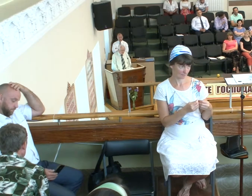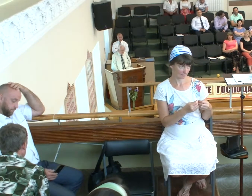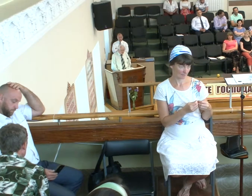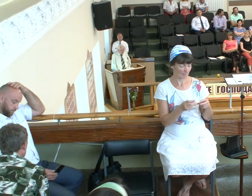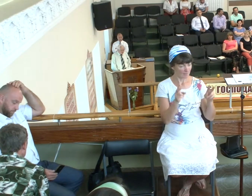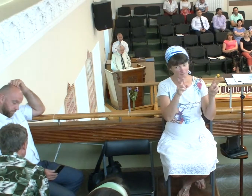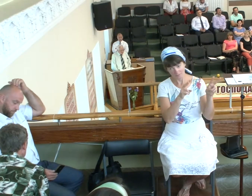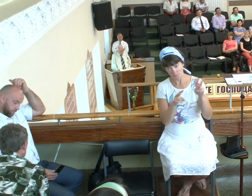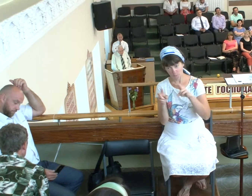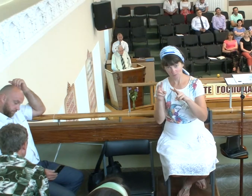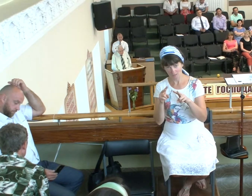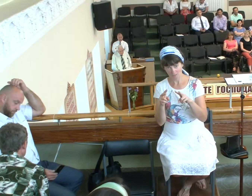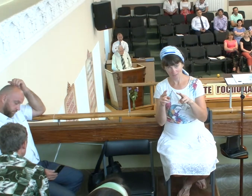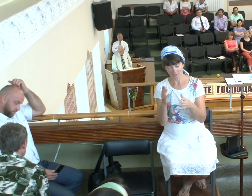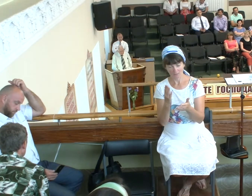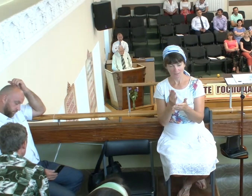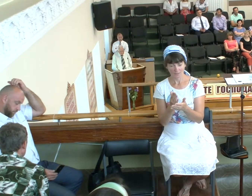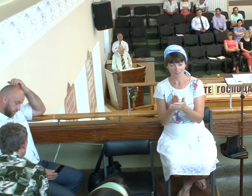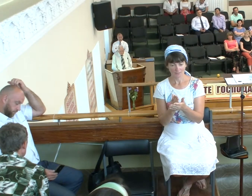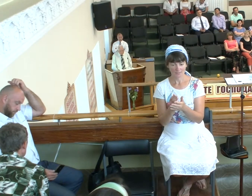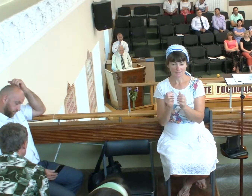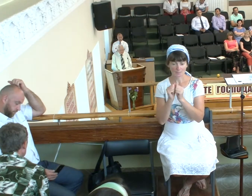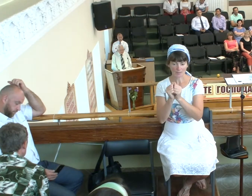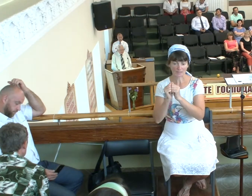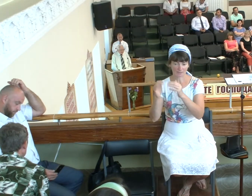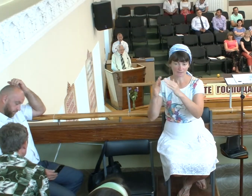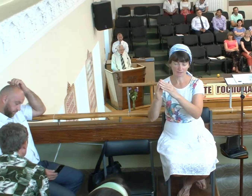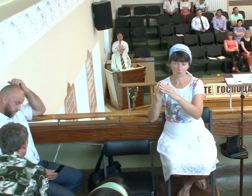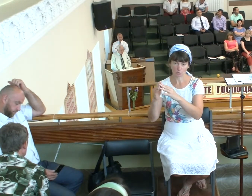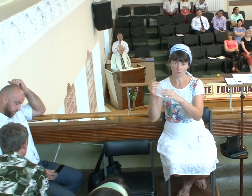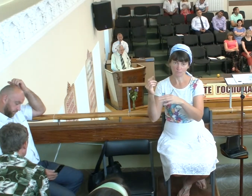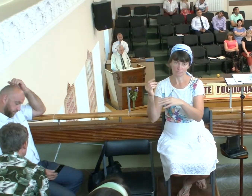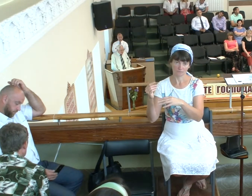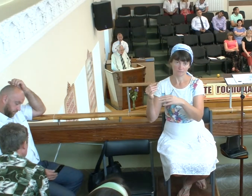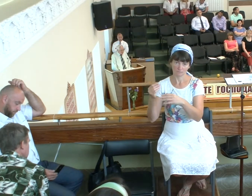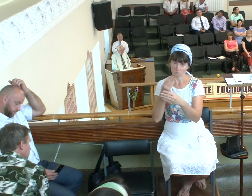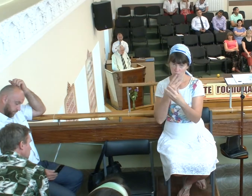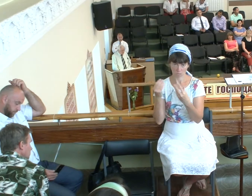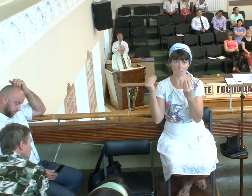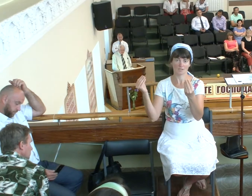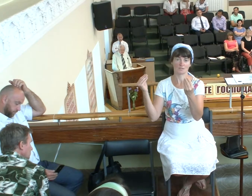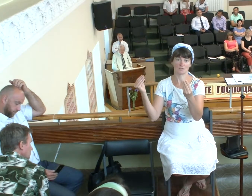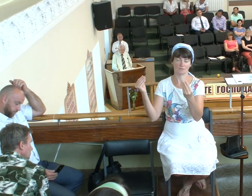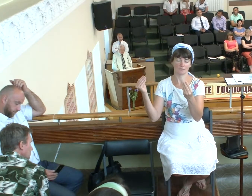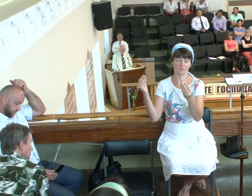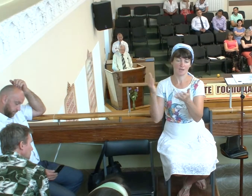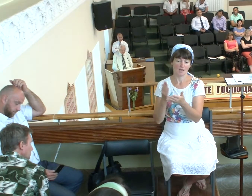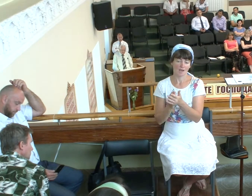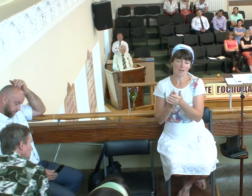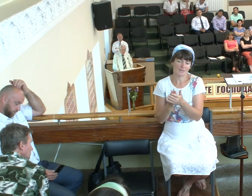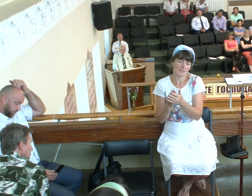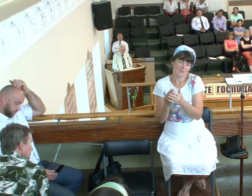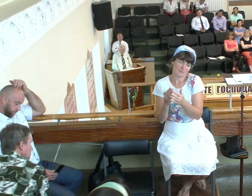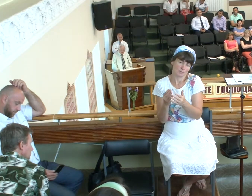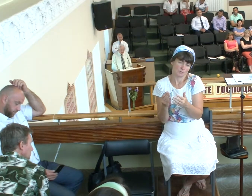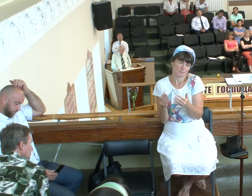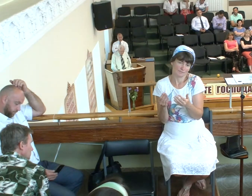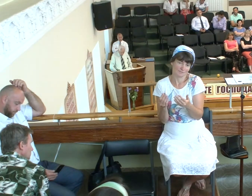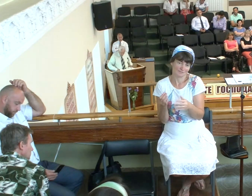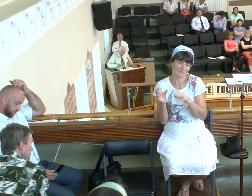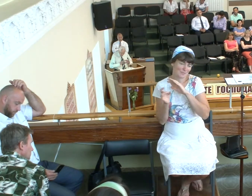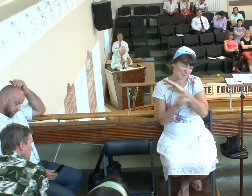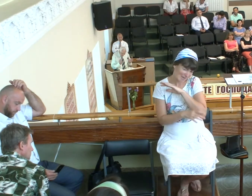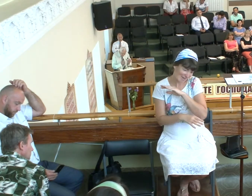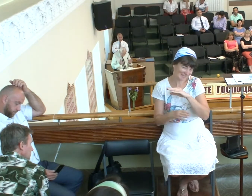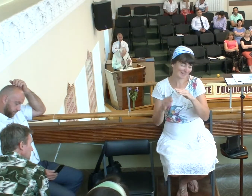по-разному. Одни вот где-то больше порядка такого, знаете, где-то дороже все сделано, где-то беднее.